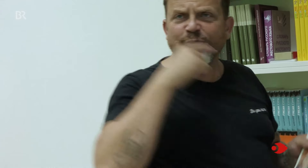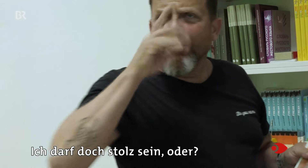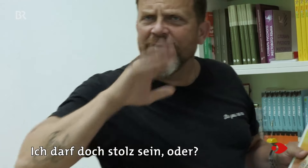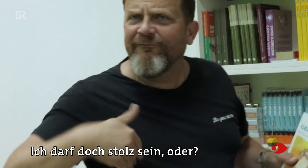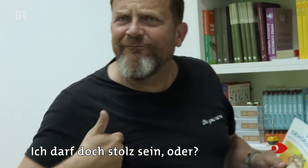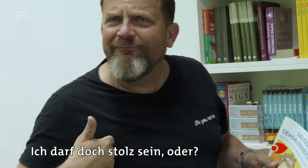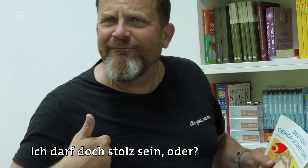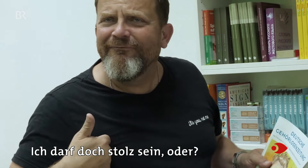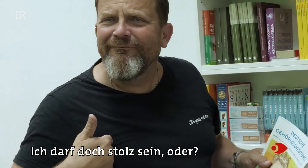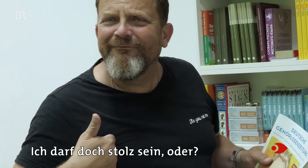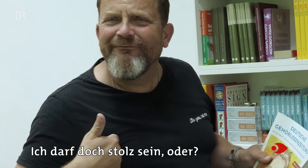Ich darf doch stolz sein, oder?